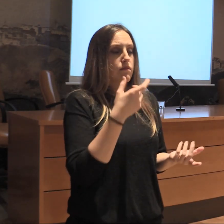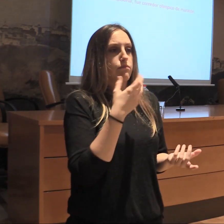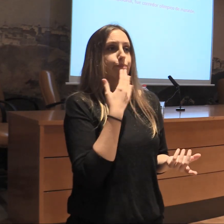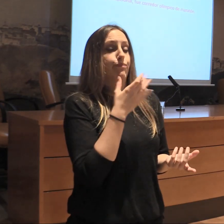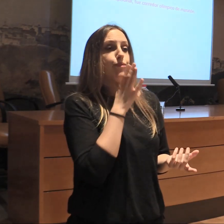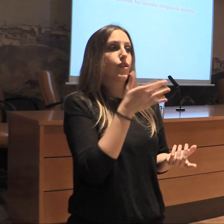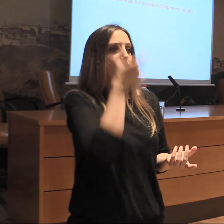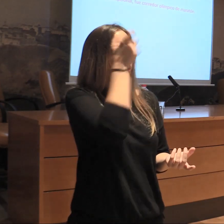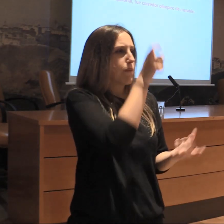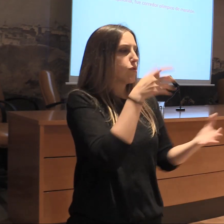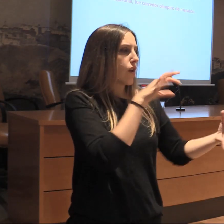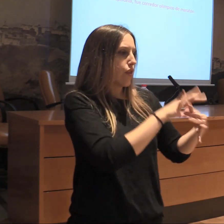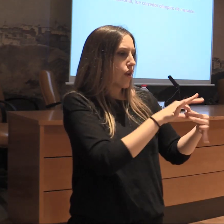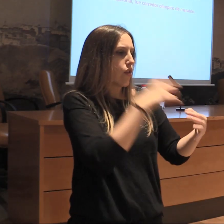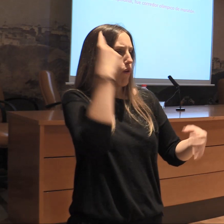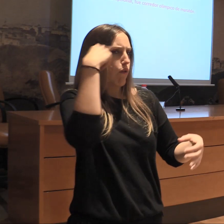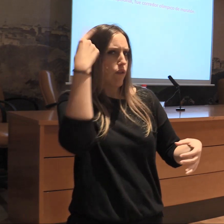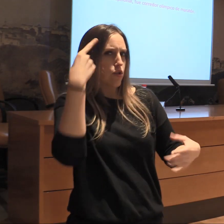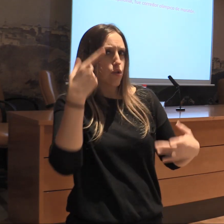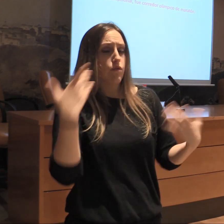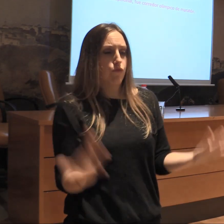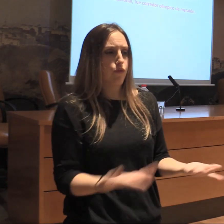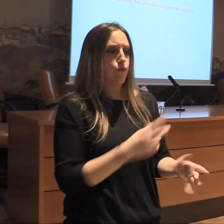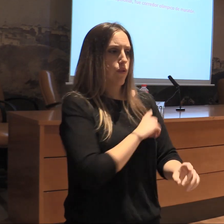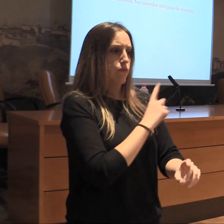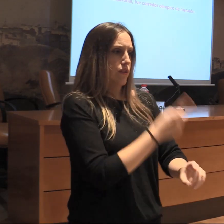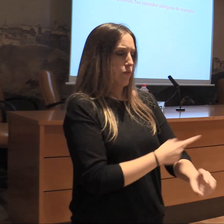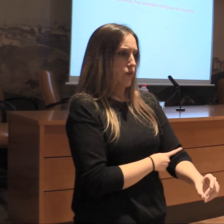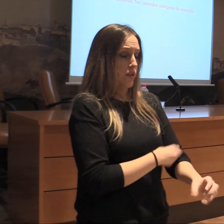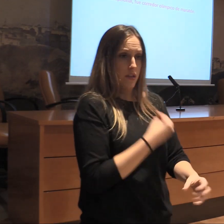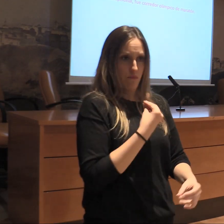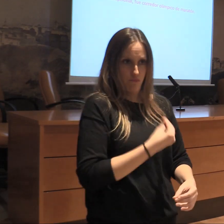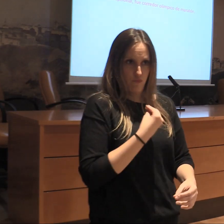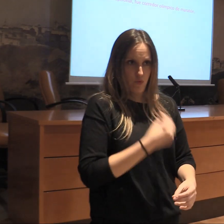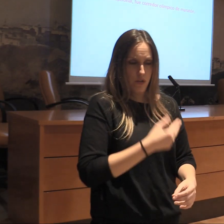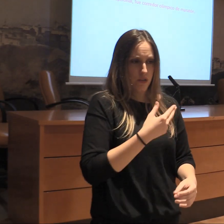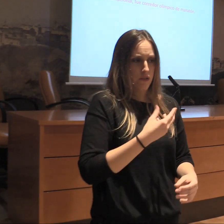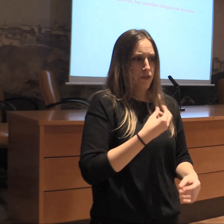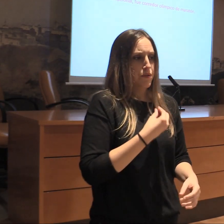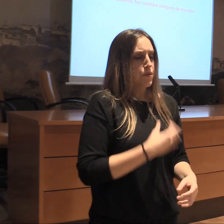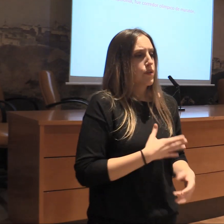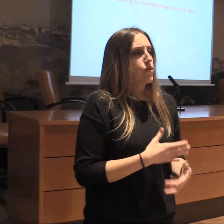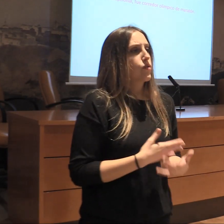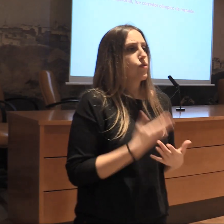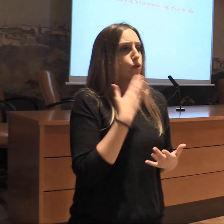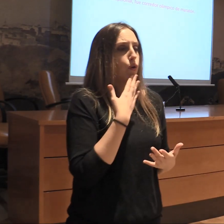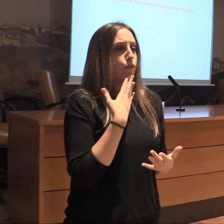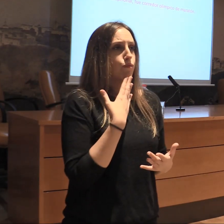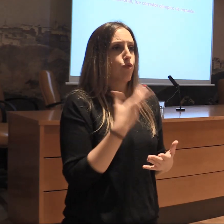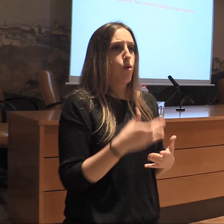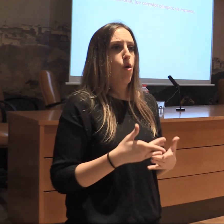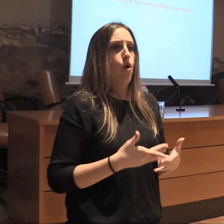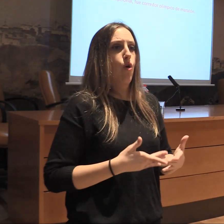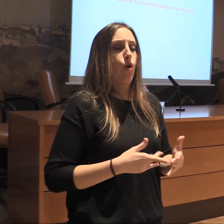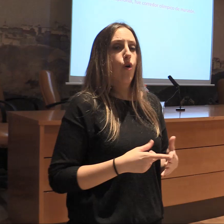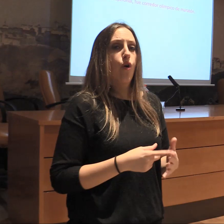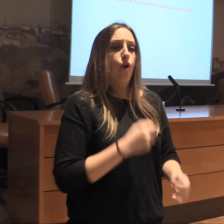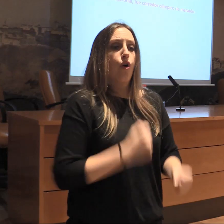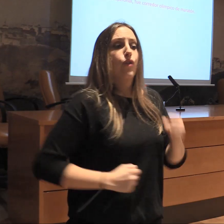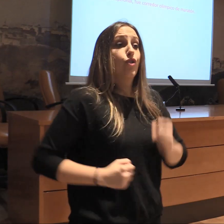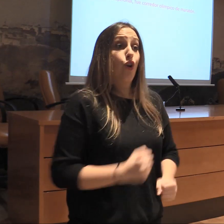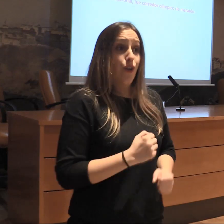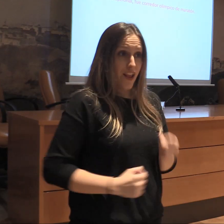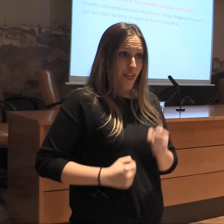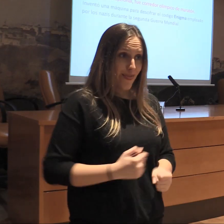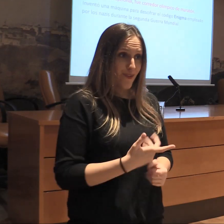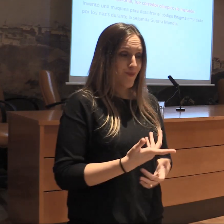filósofo. Fue un deportista excepcional que estuvo seleccionado como corredor de maratón en el equipo